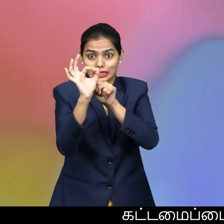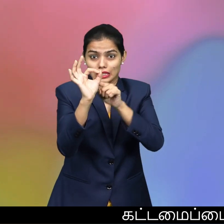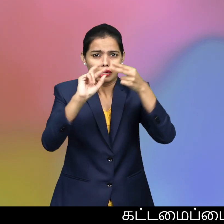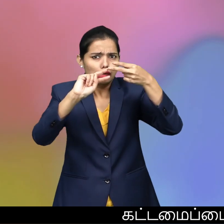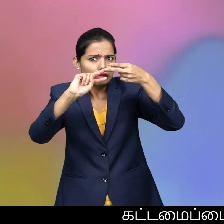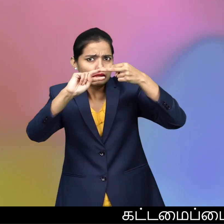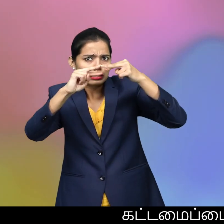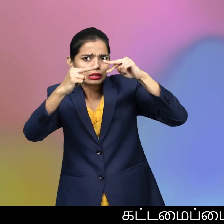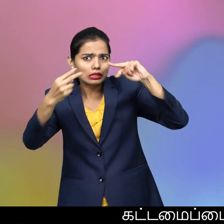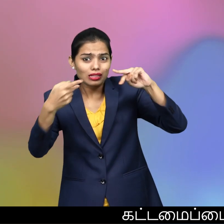கட்டமைப்பை வெளிப்படுத்தினர்.